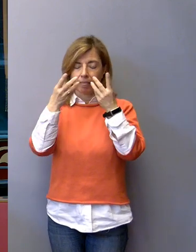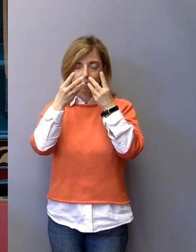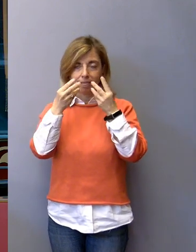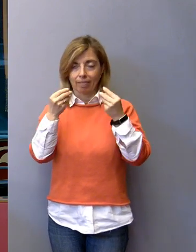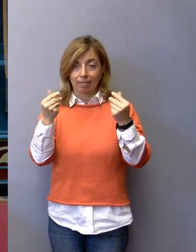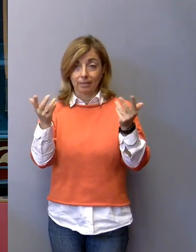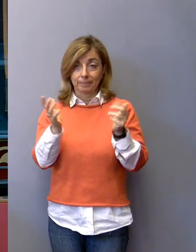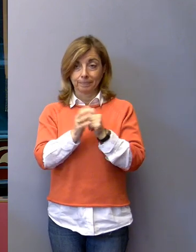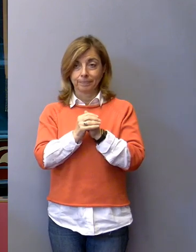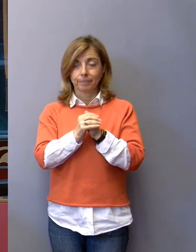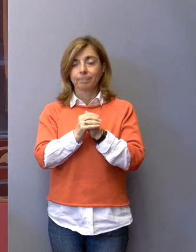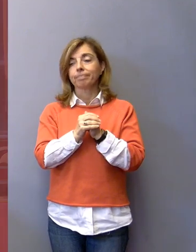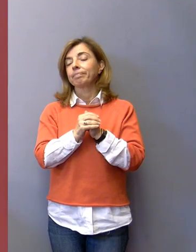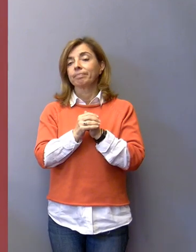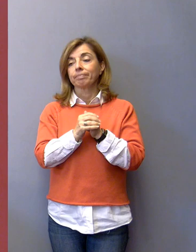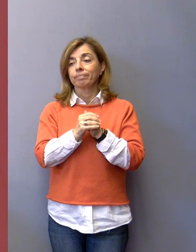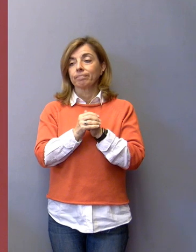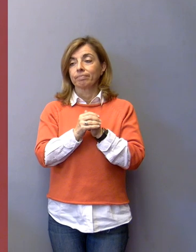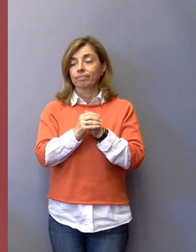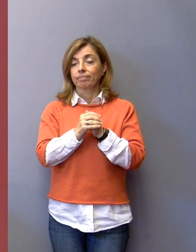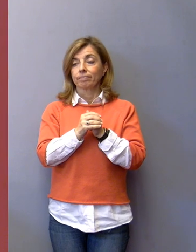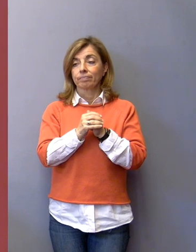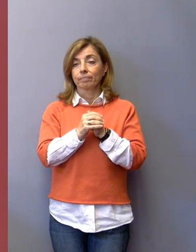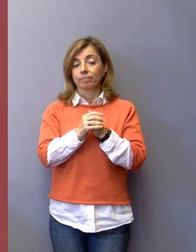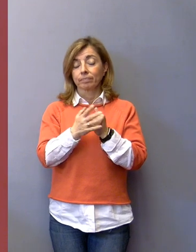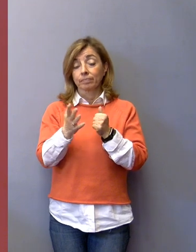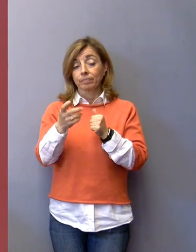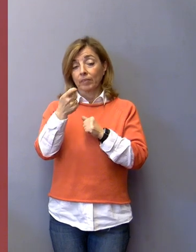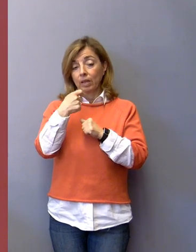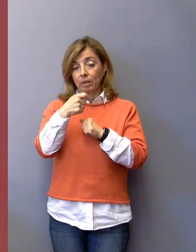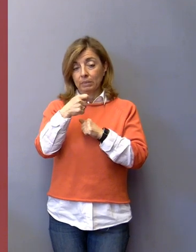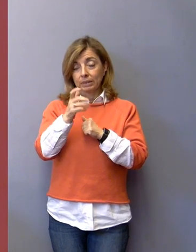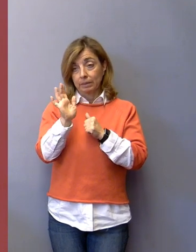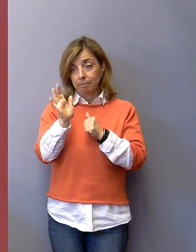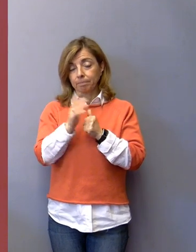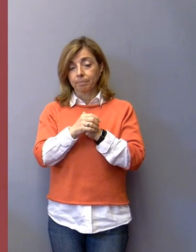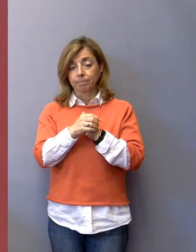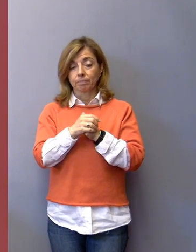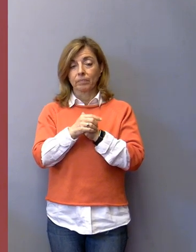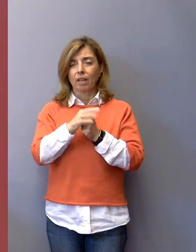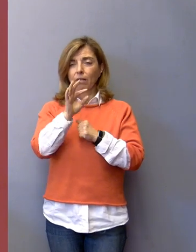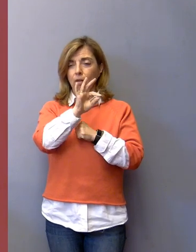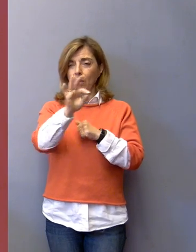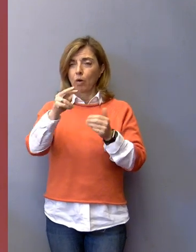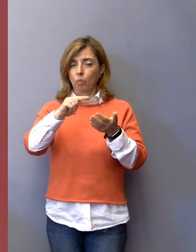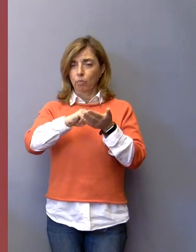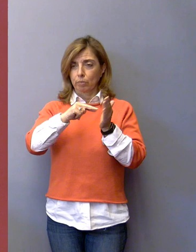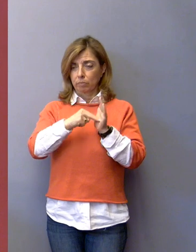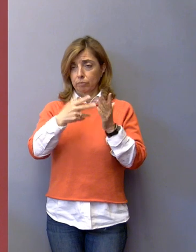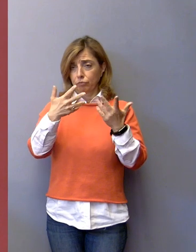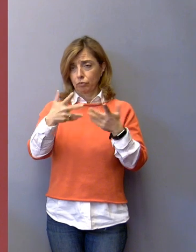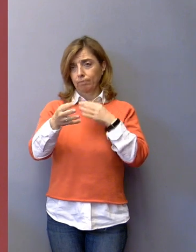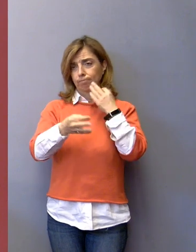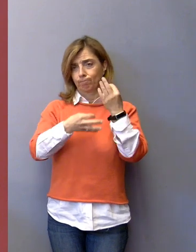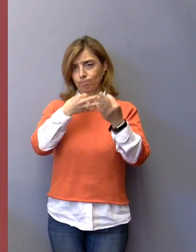prego Dunque presidente su alcune questioni ho già parlato durante